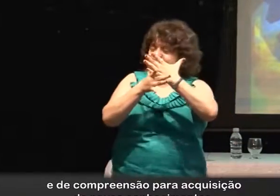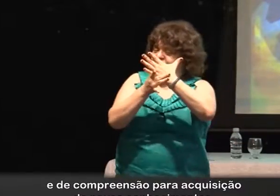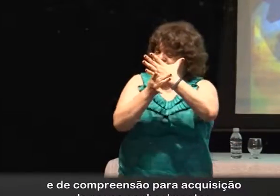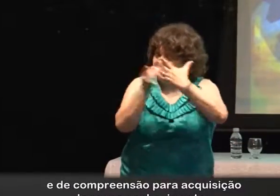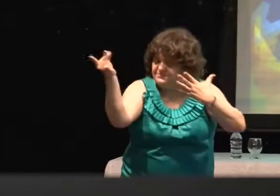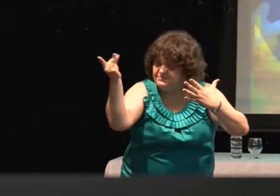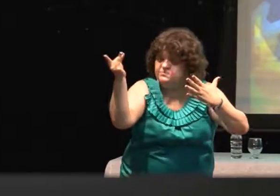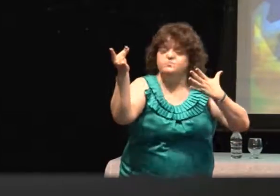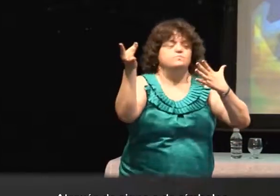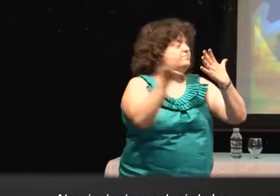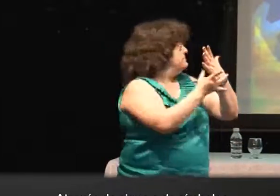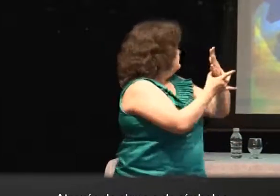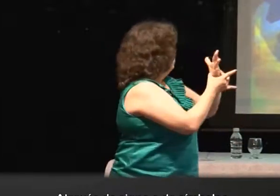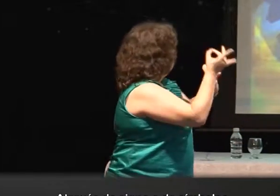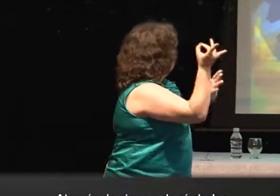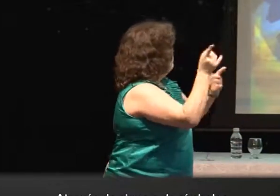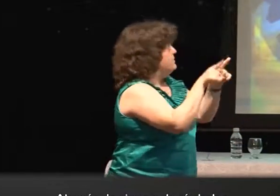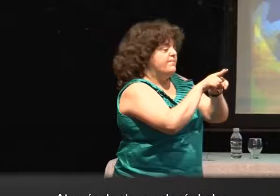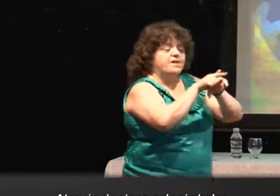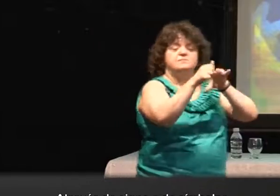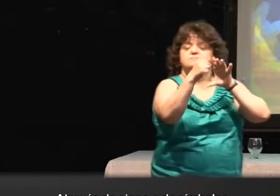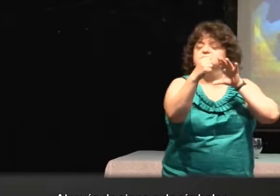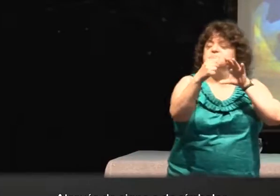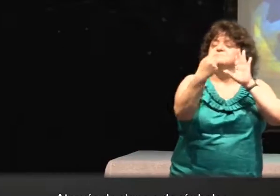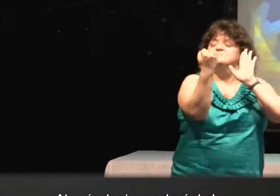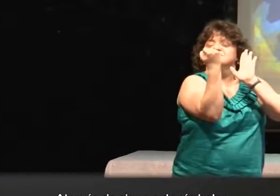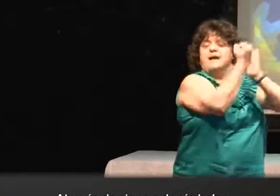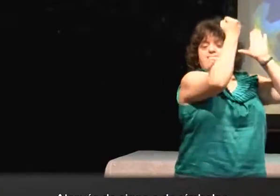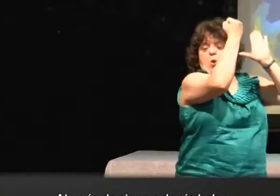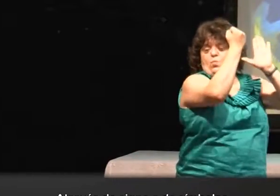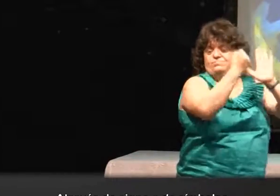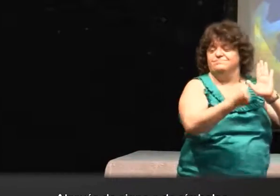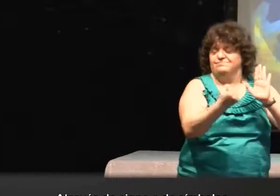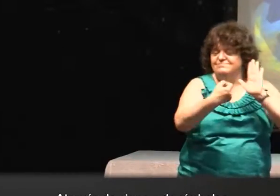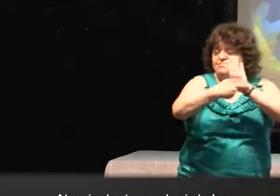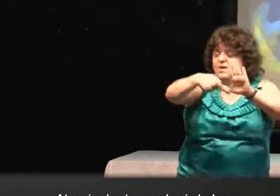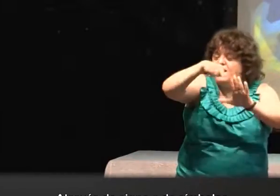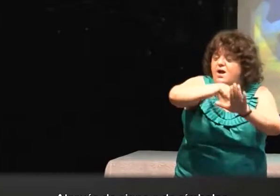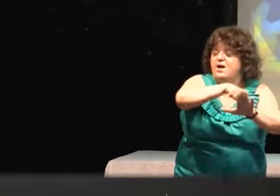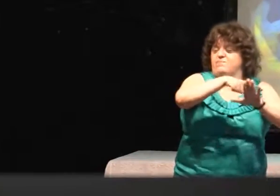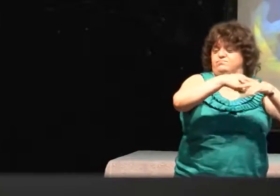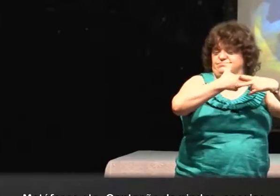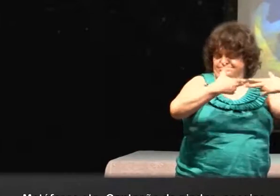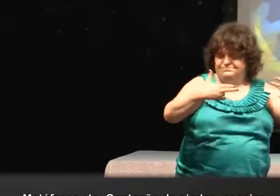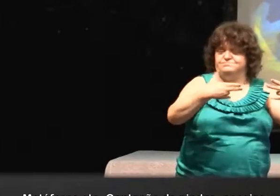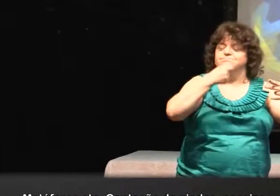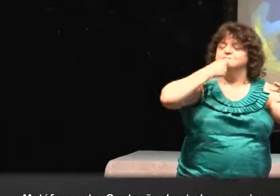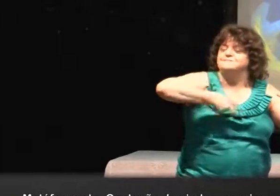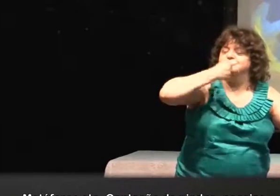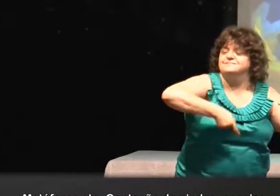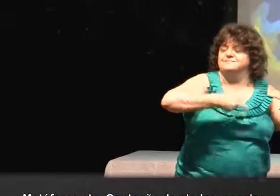conhecimentos, através de signos e símbolos, metáforas e